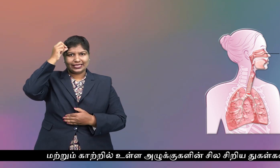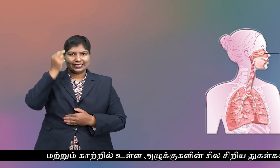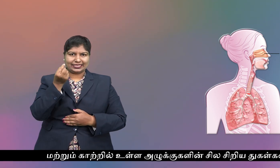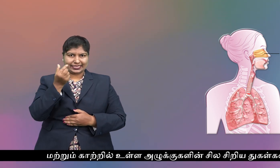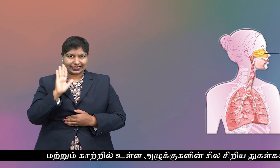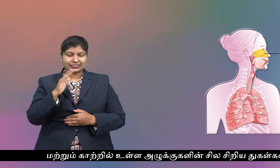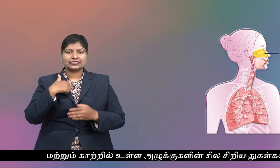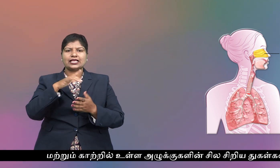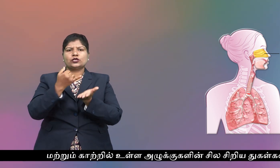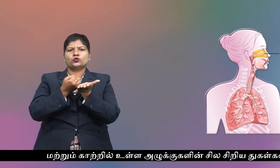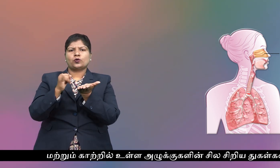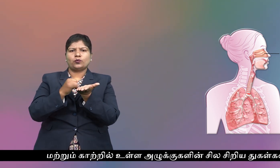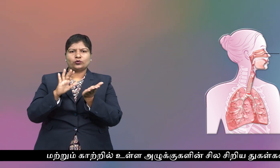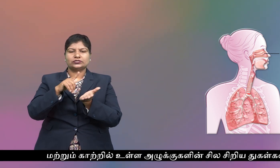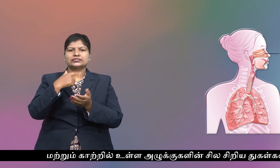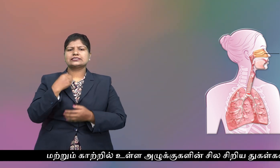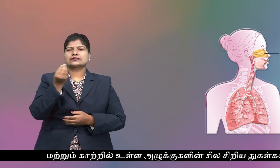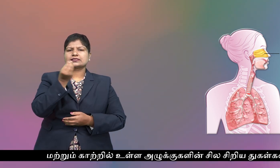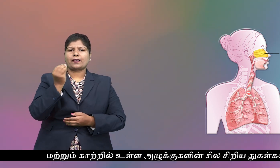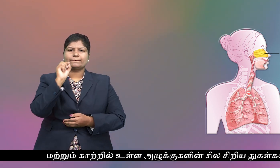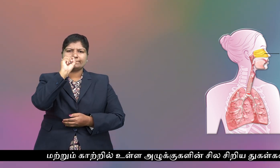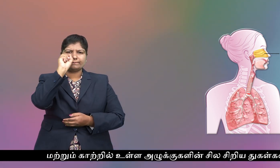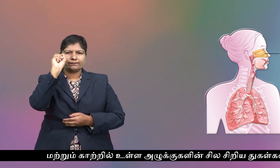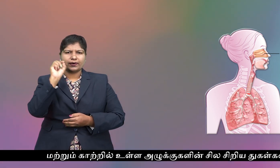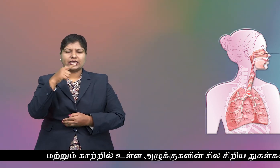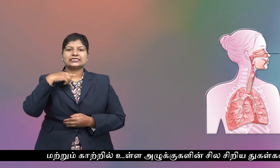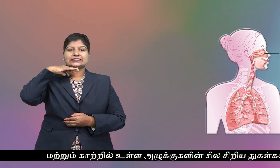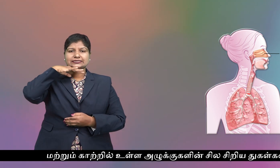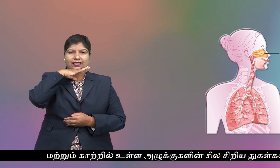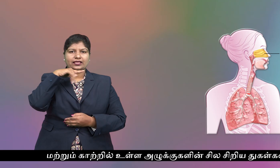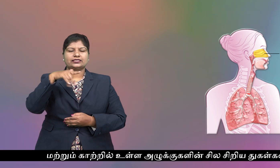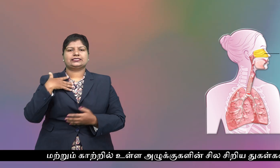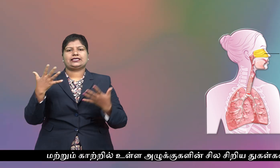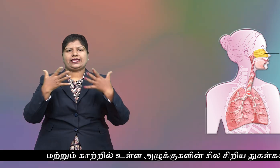மற்றும் காற்றில் உள்ள அழுக்குகளின் சில சிறிய துகள்களை அகற்றும்.